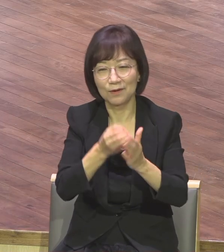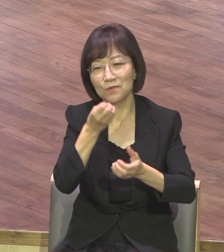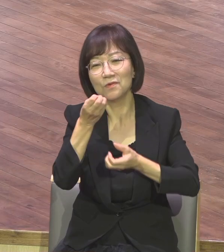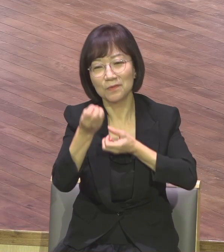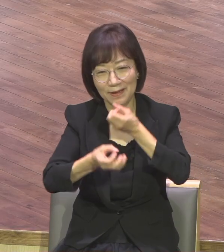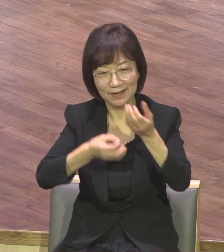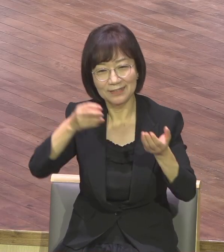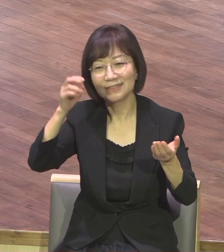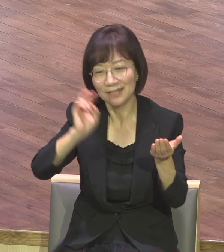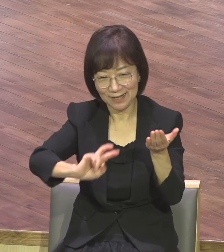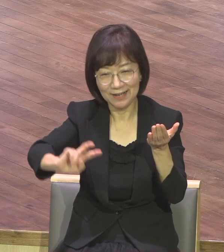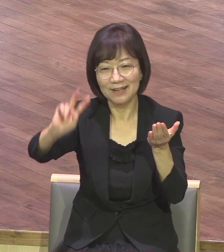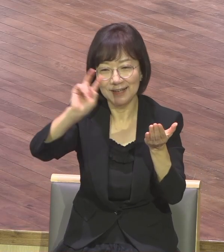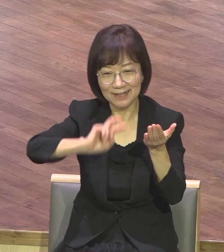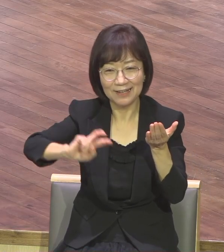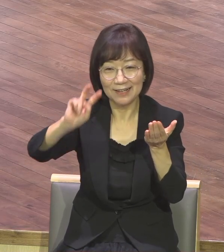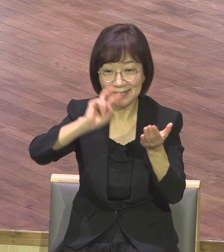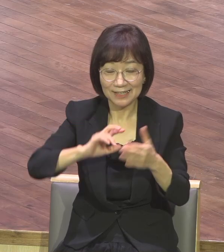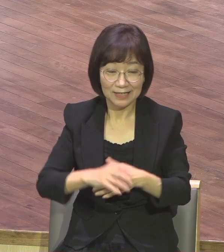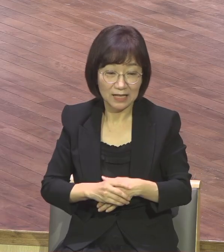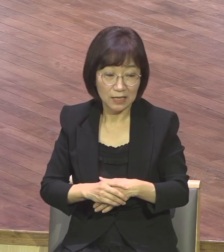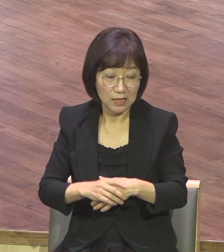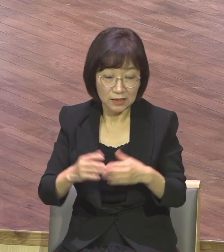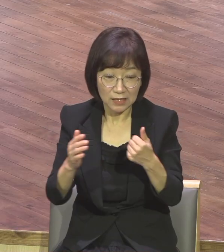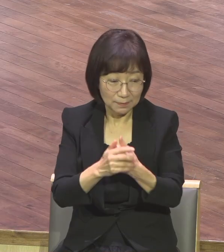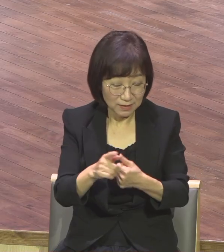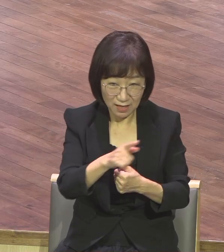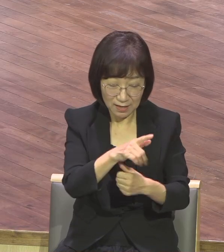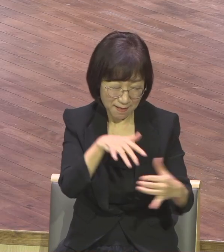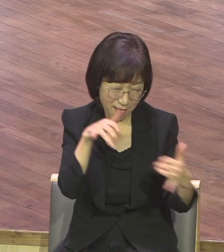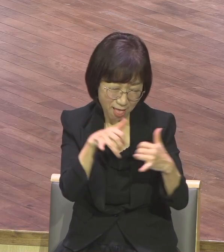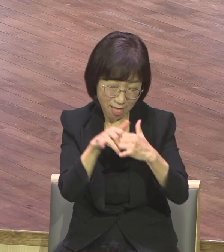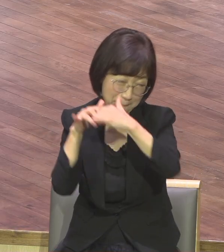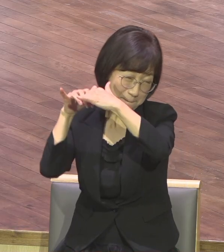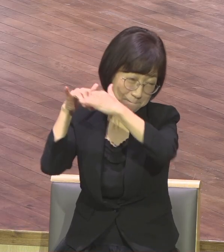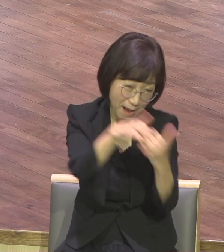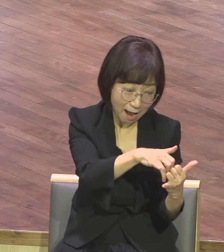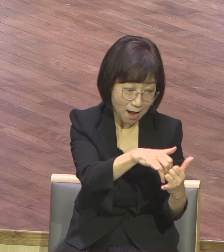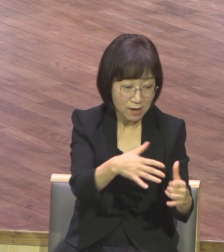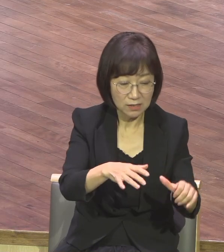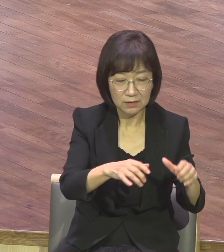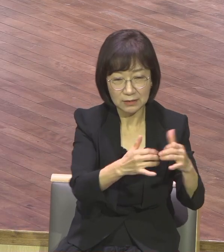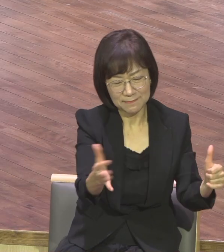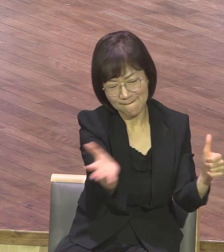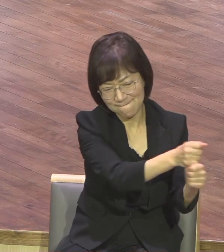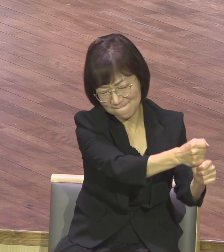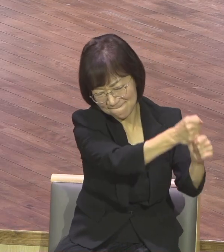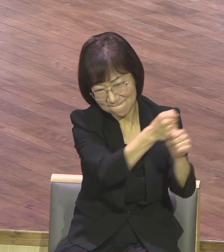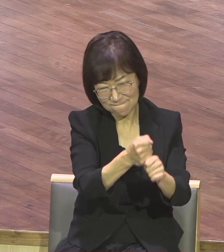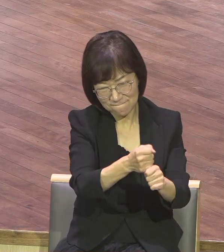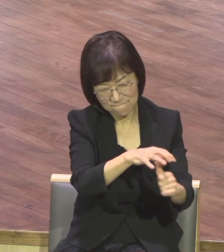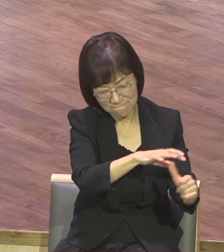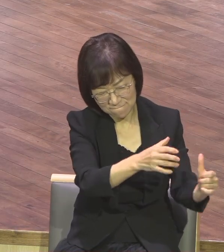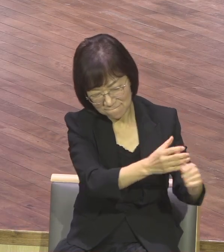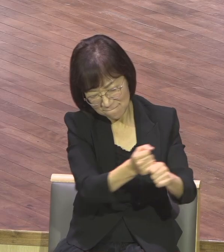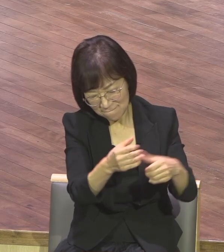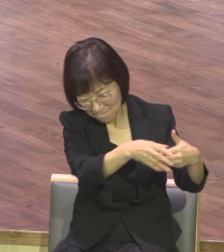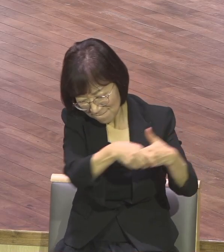그 찬양을 해요. 그래서 많은 포로들을 잡고 수많은 전리품을 빼앗아가